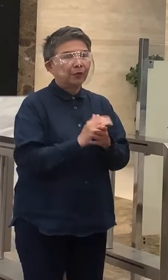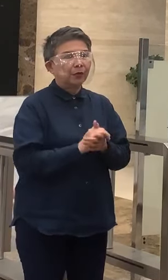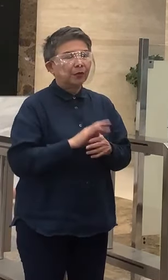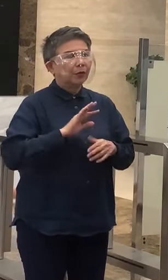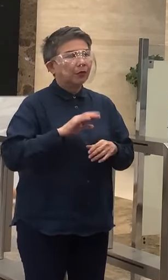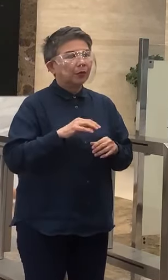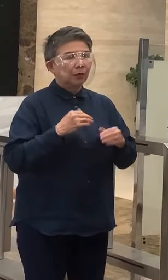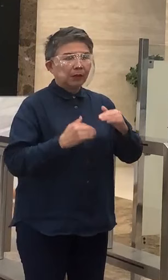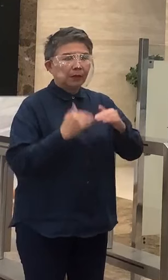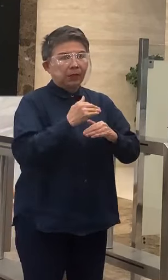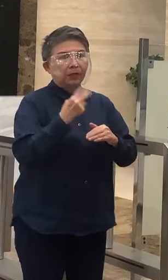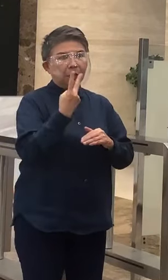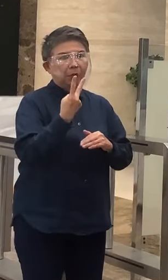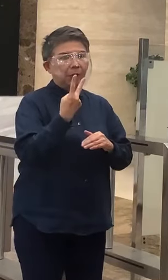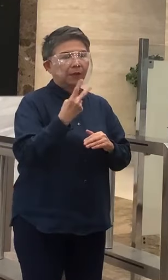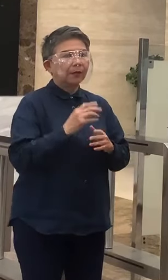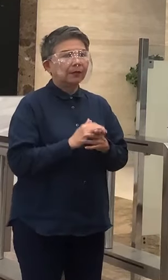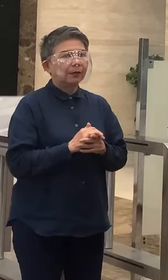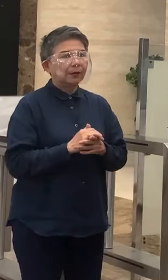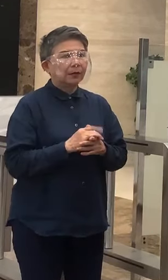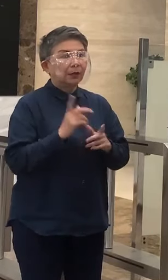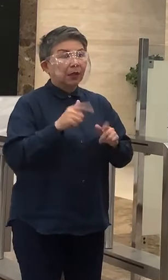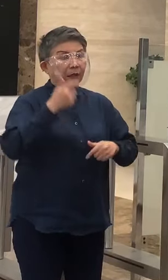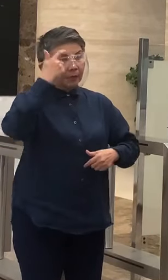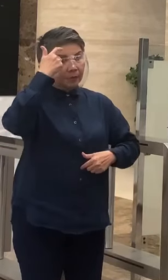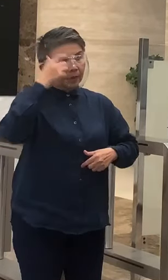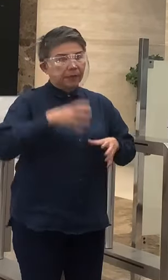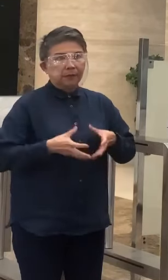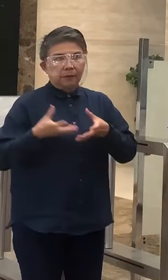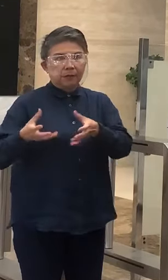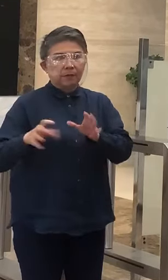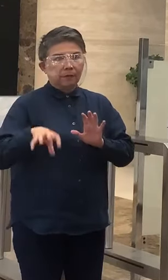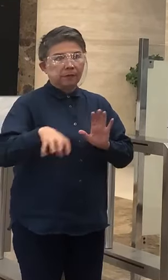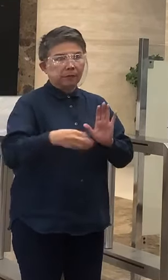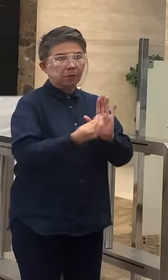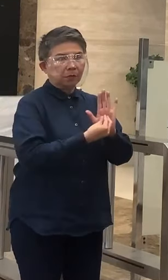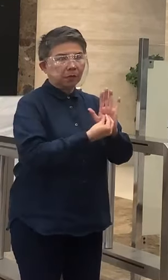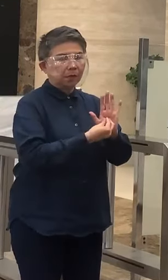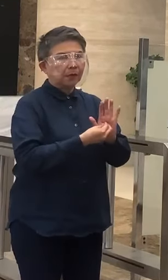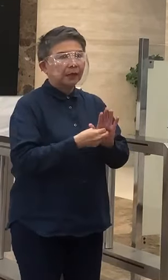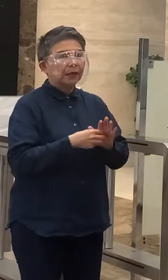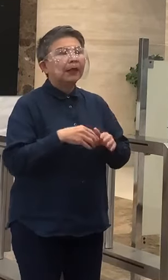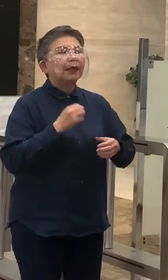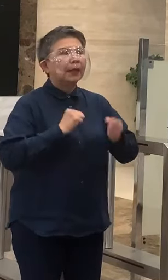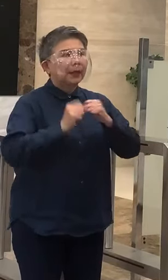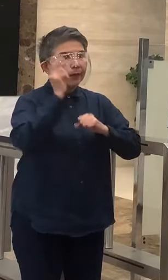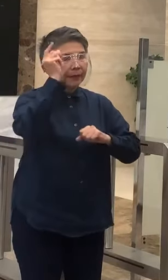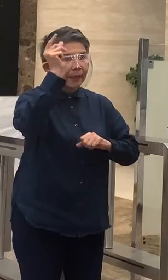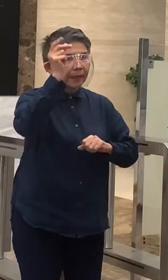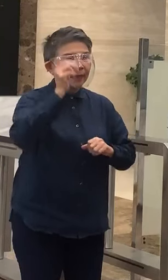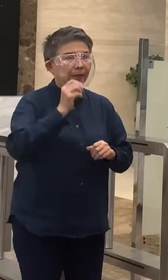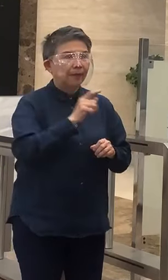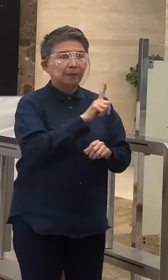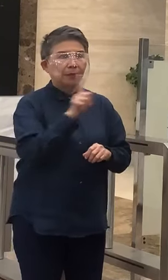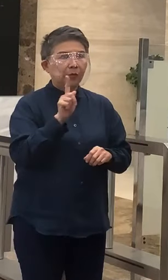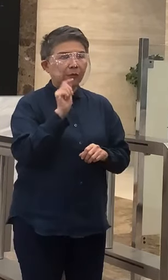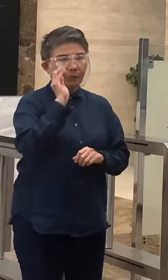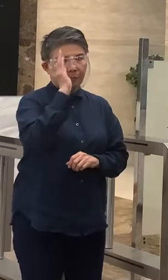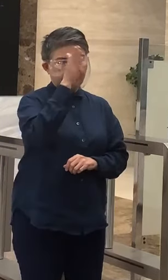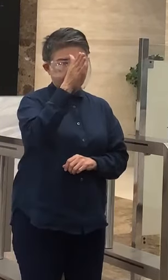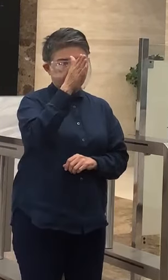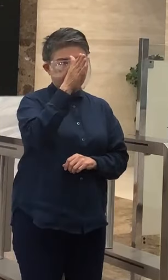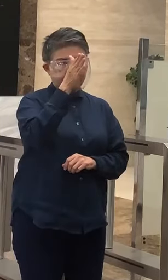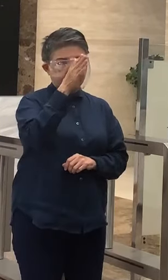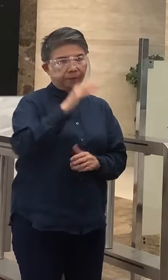pa2 atau penyerahan tersangka dan barang bukti ini akan dilakukan minggu depan